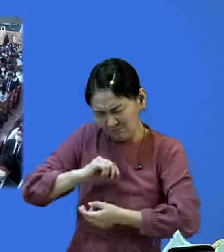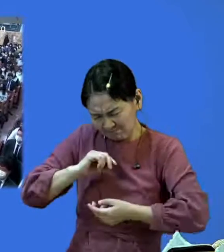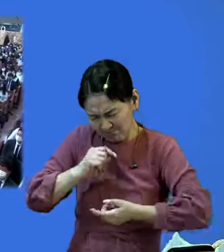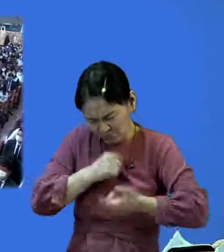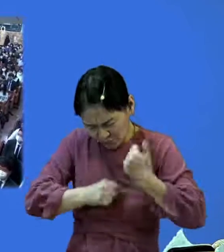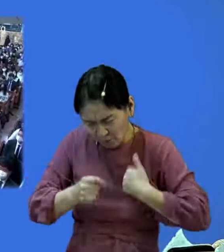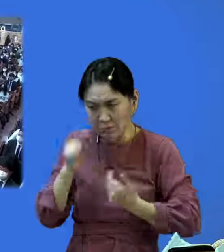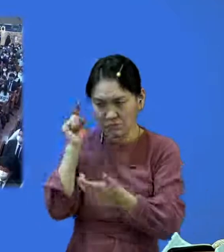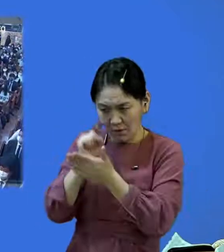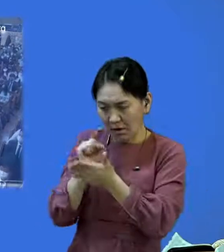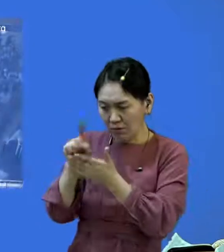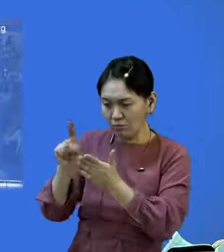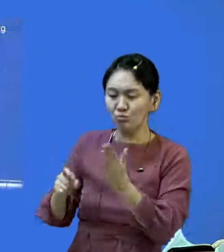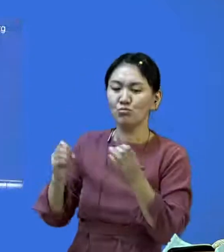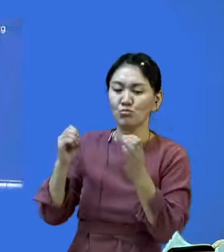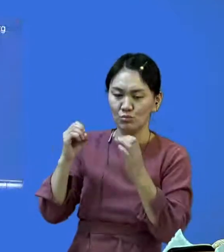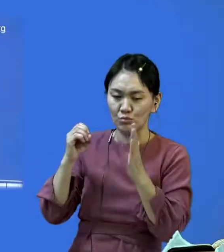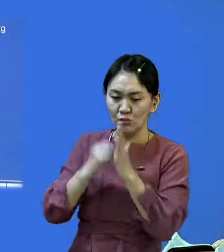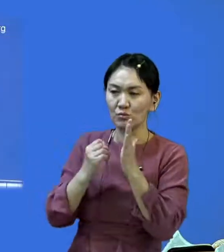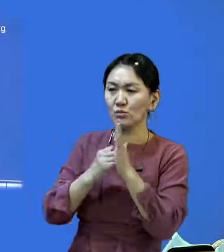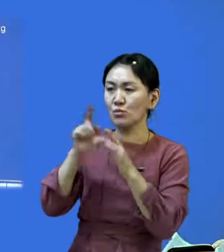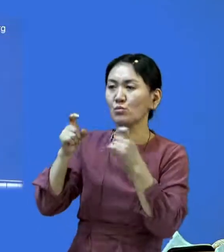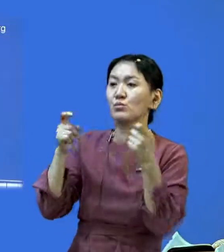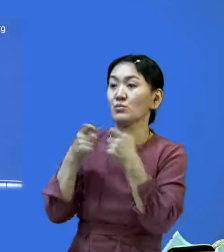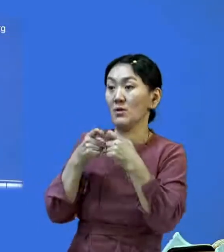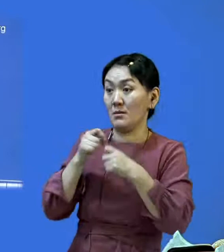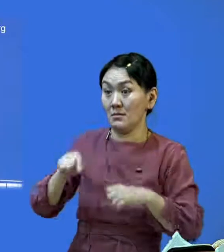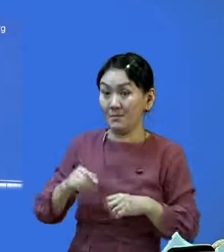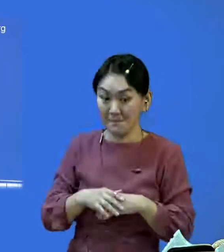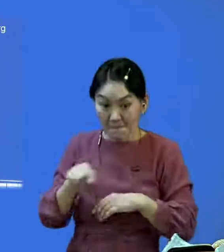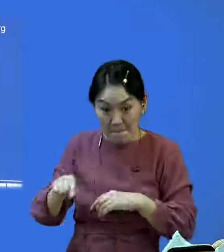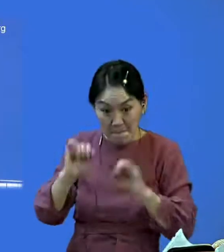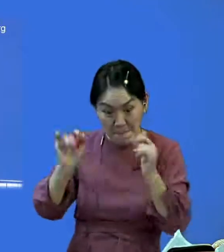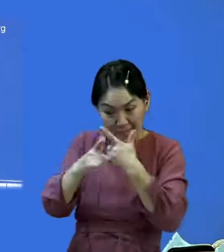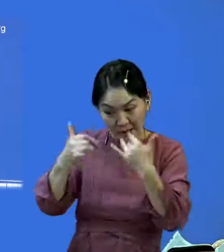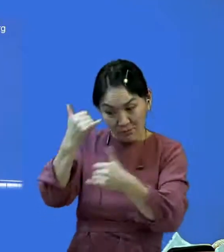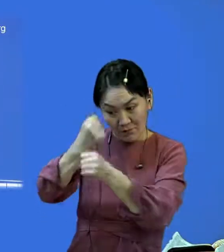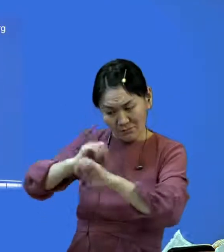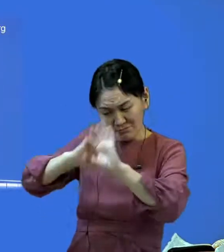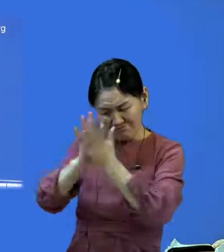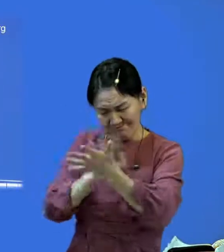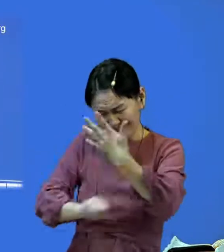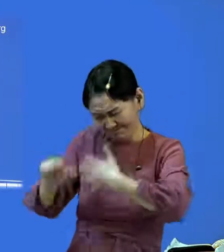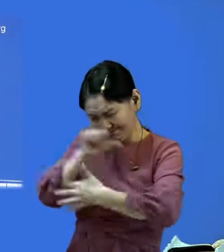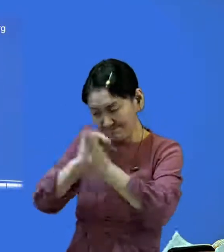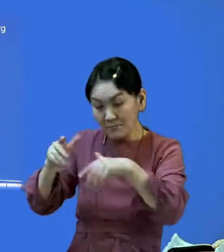зогстой байсан юм аа. Энэ одоо агуу ажлыг гүйцэлдүүлэхийн тулд